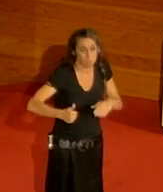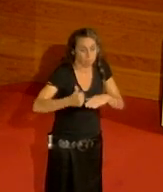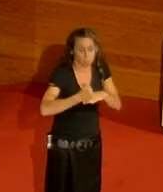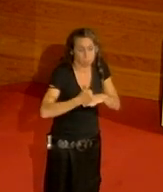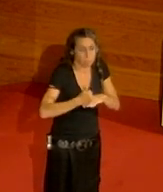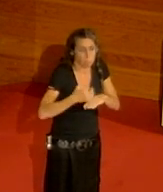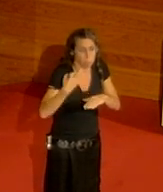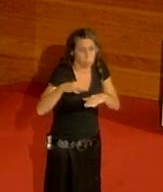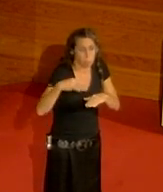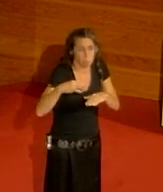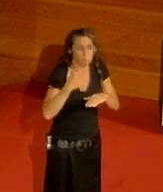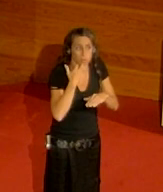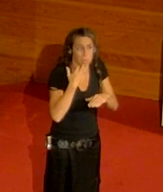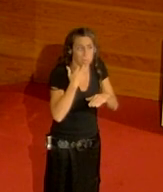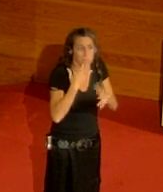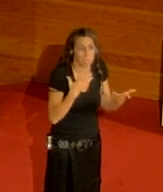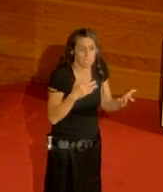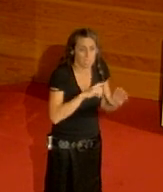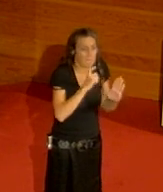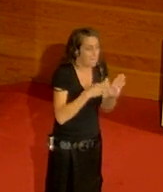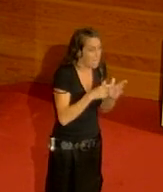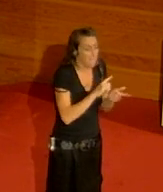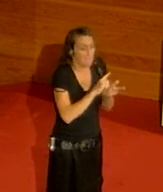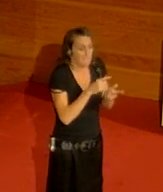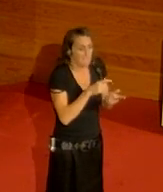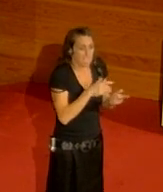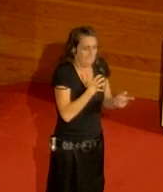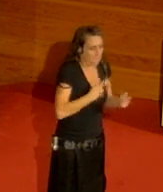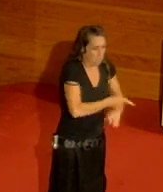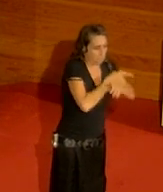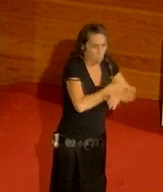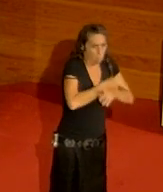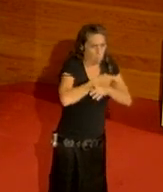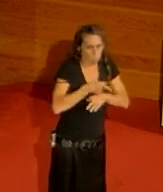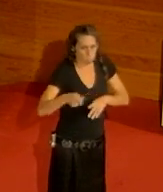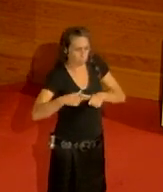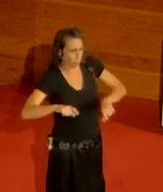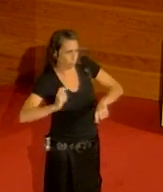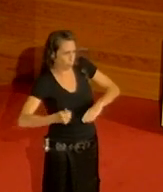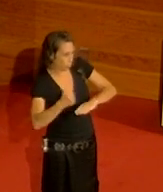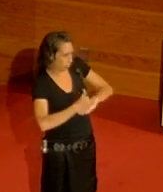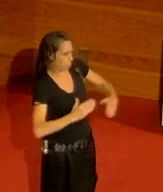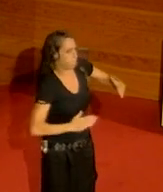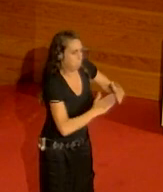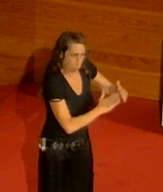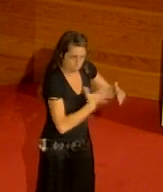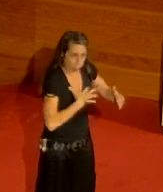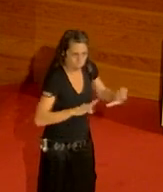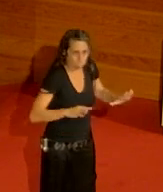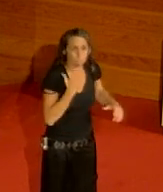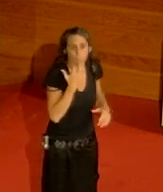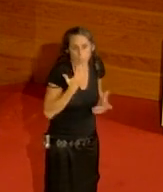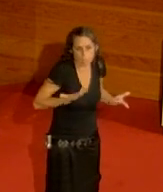poner freno a estos cambios a esta agenda legislativa que ellos quieren imponer por ejemplo son los que pueden decirle a los ultractodoxos que en base a la igualdad